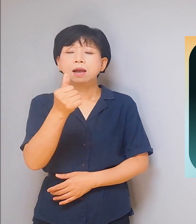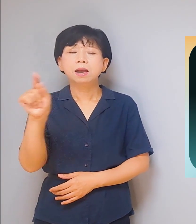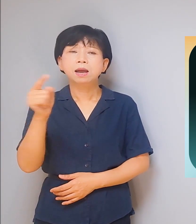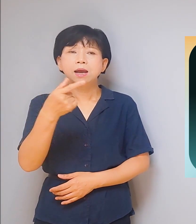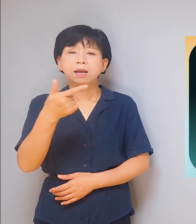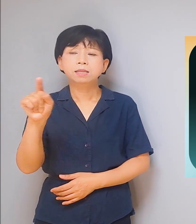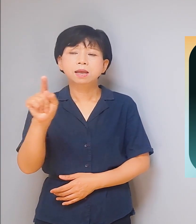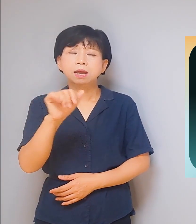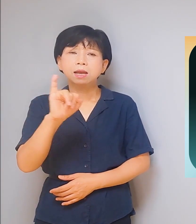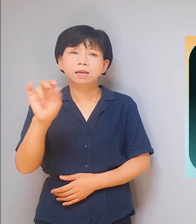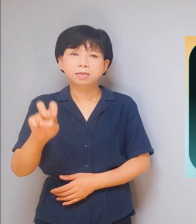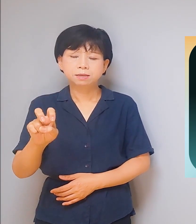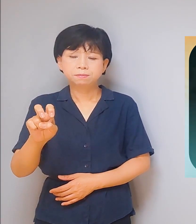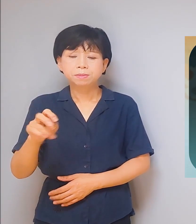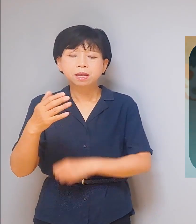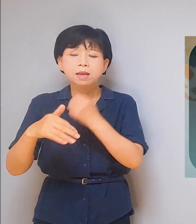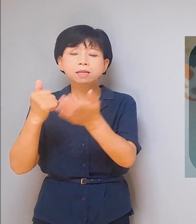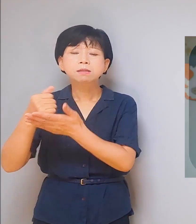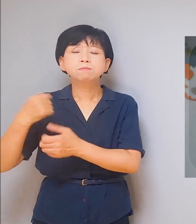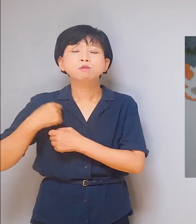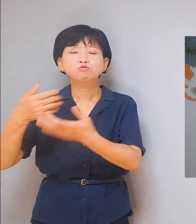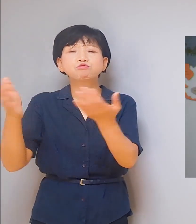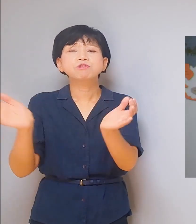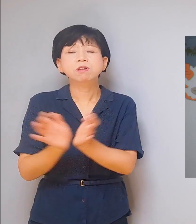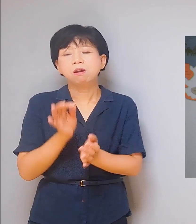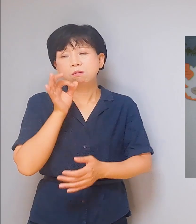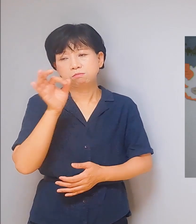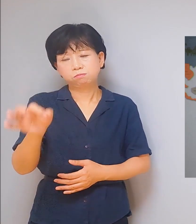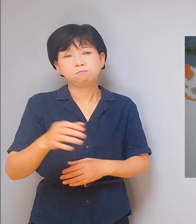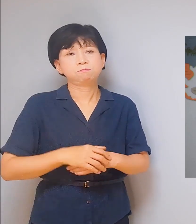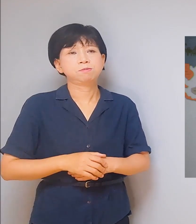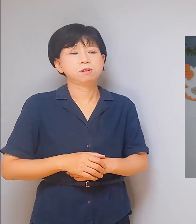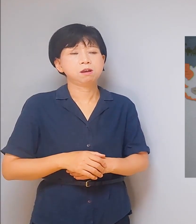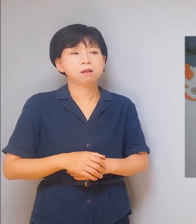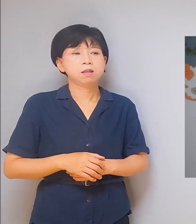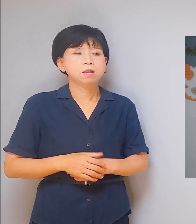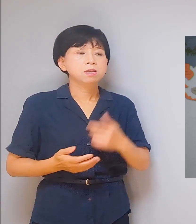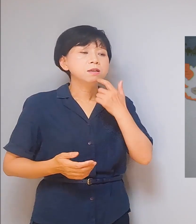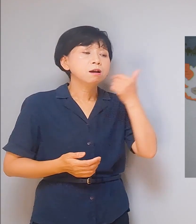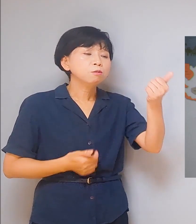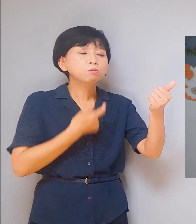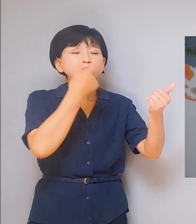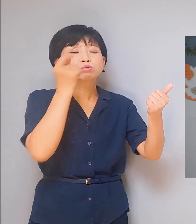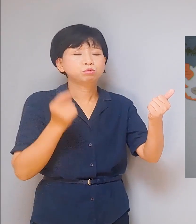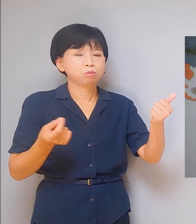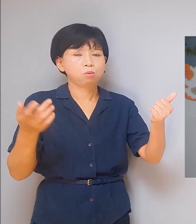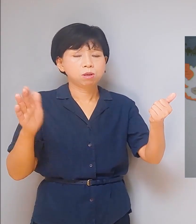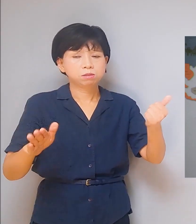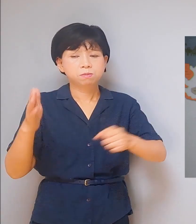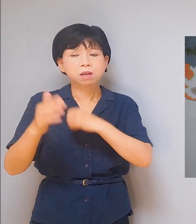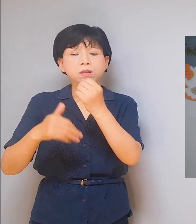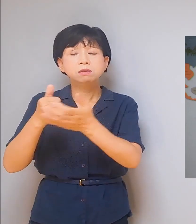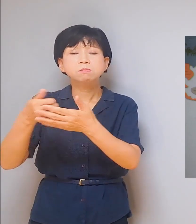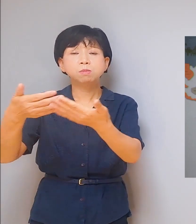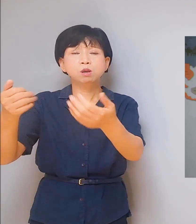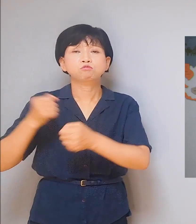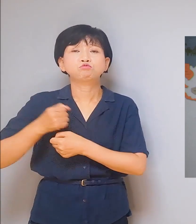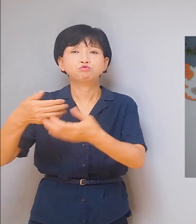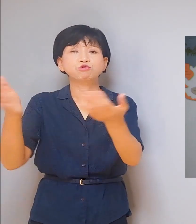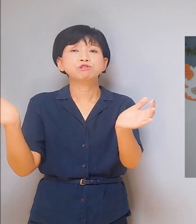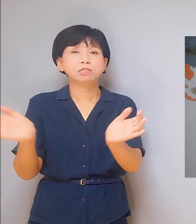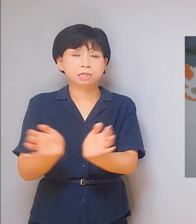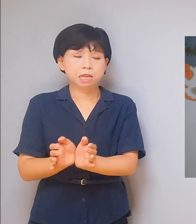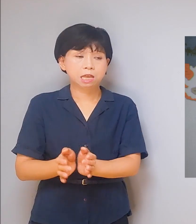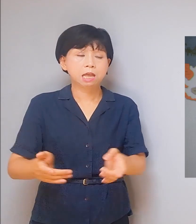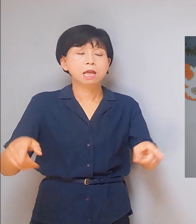하였더라. 아멘. 야곱의 확신이 부족해도요 하나님의 군대는 함께 하십니다. 야곱이 믿음이 좀